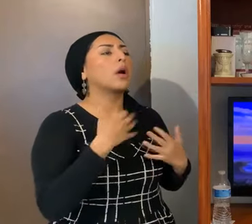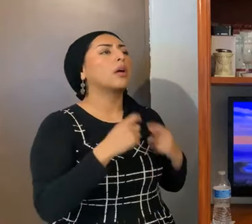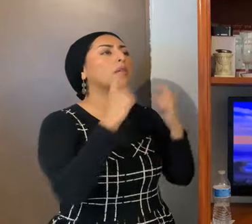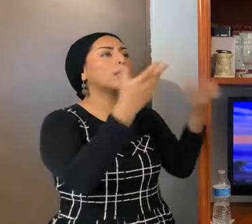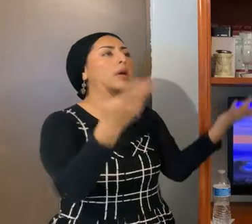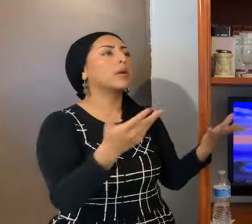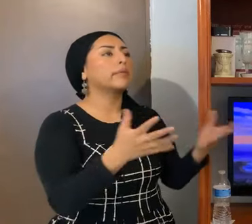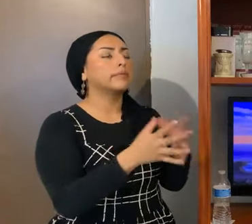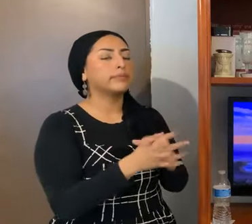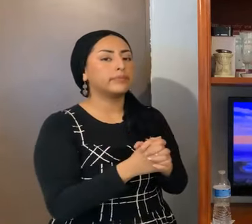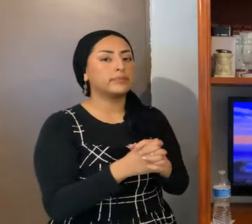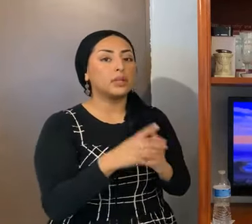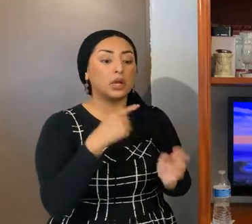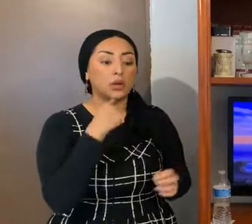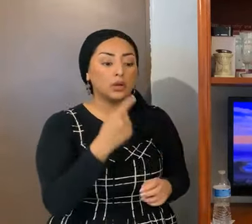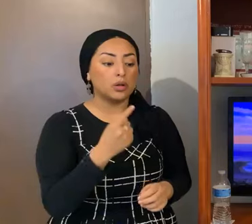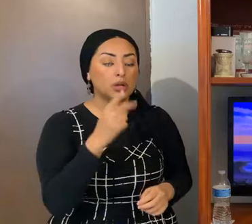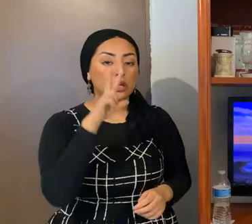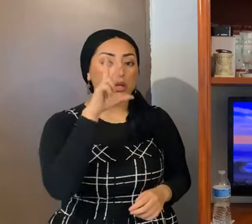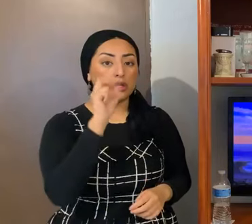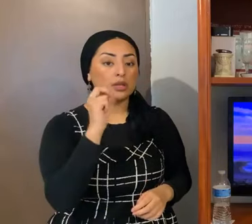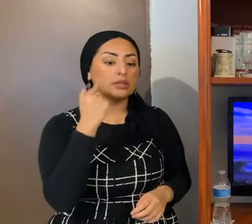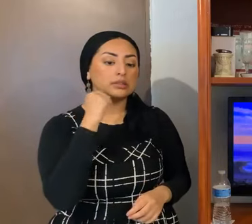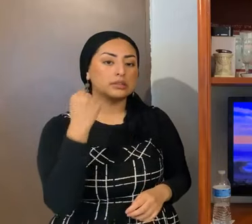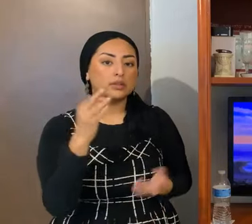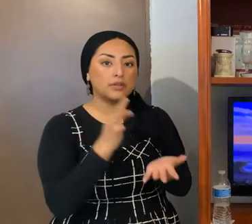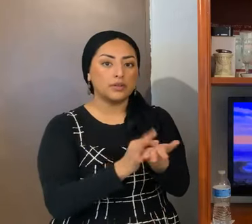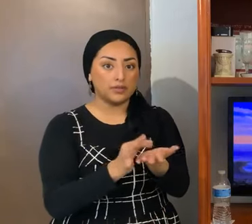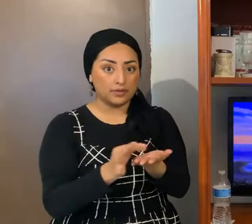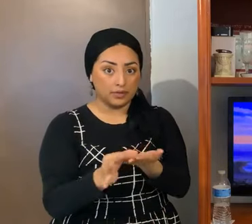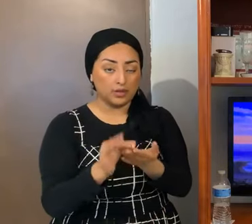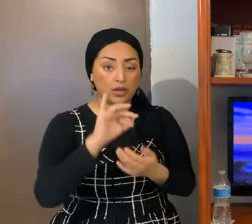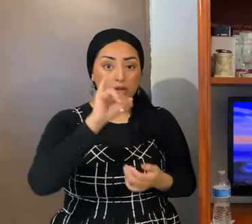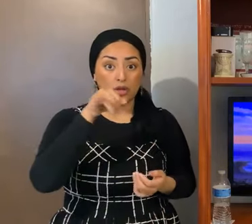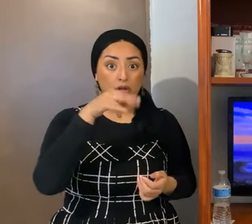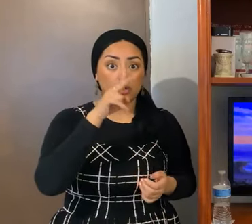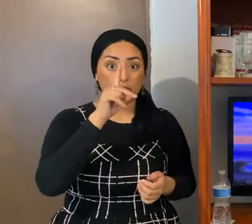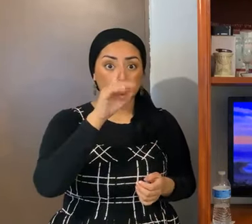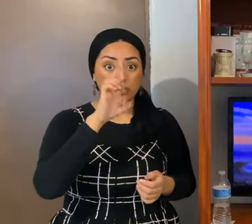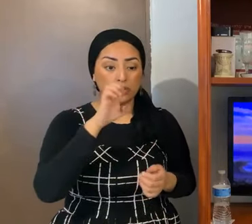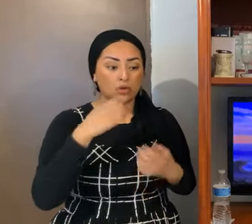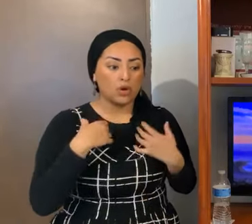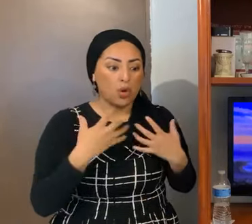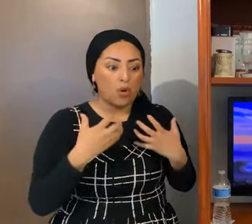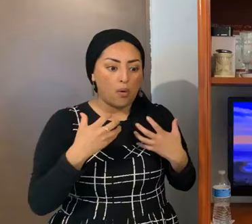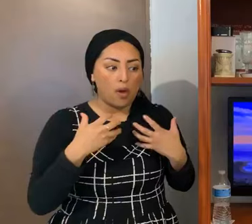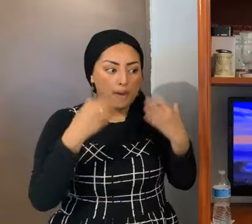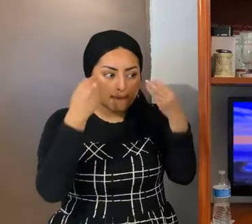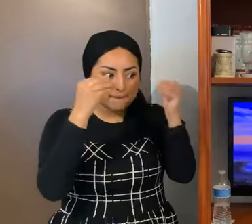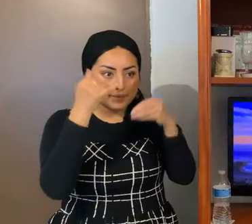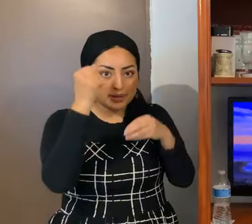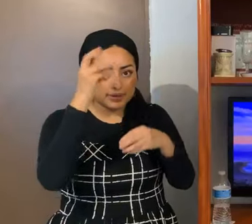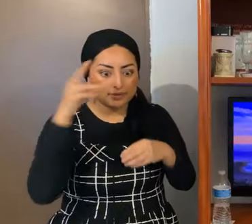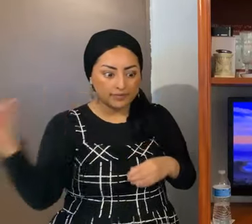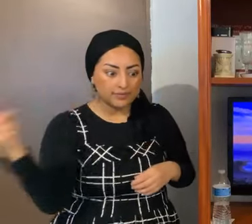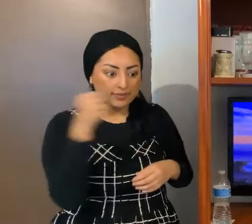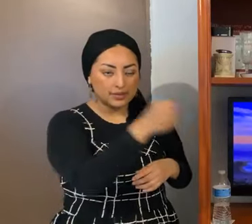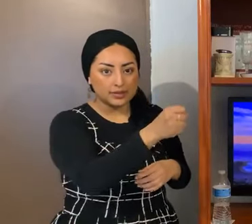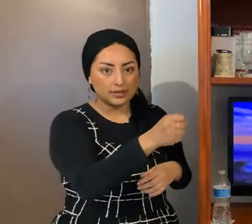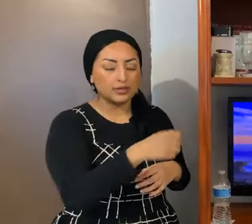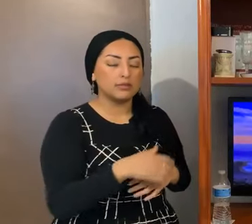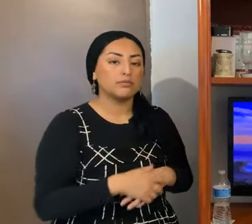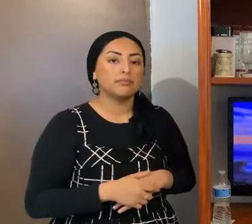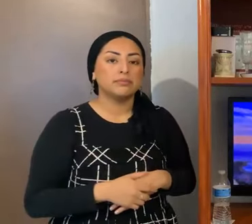ellos le asignaron 30 piezas de plata, y desde entonces buscaba oportunidad para entregarle. Esto lamentablemente se ve